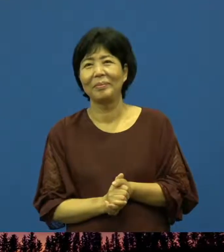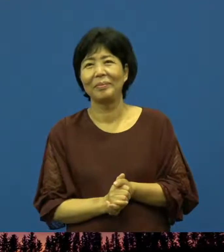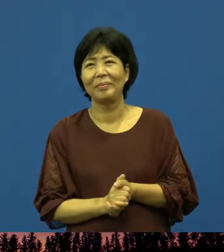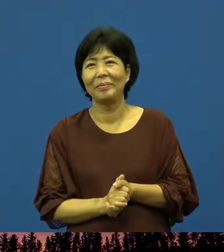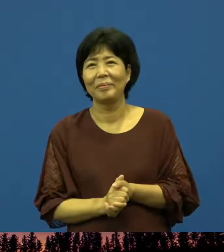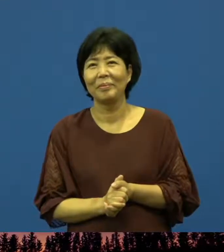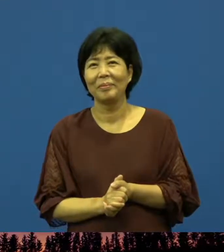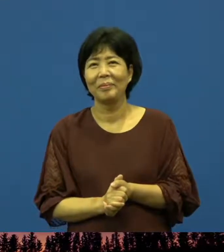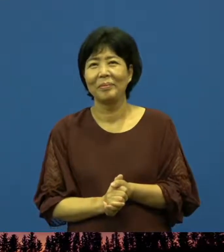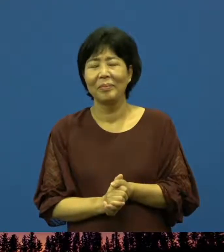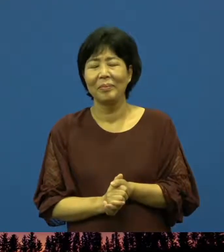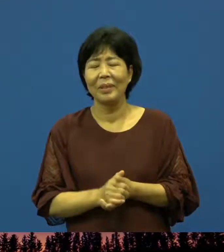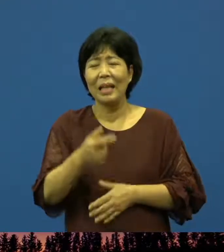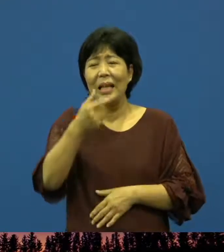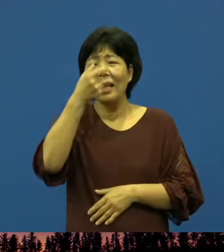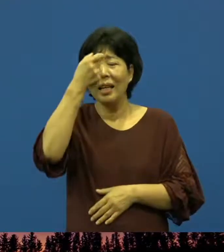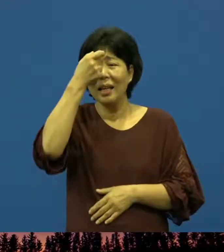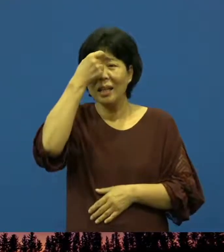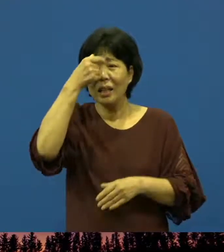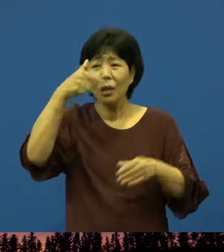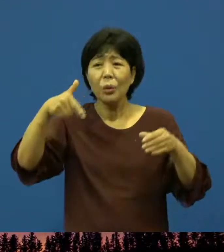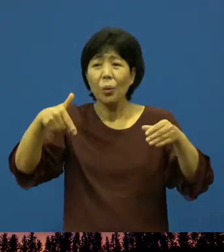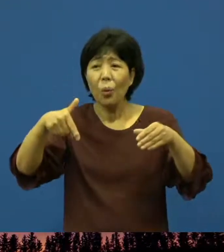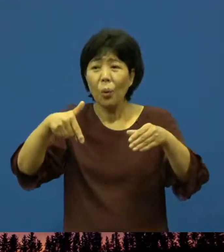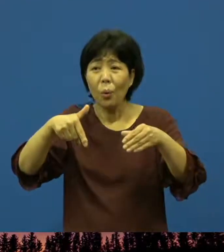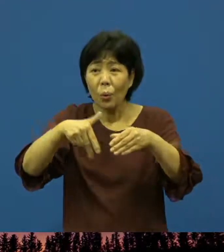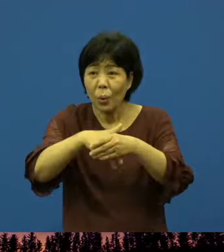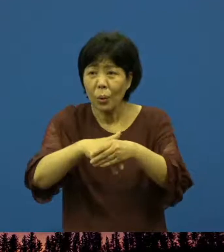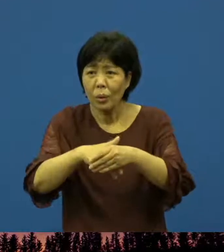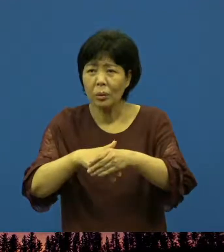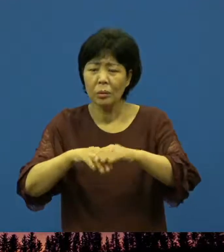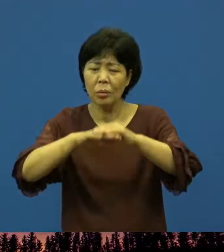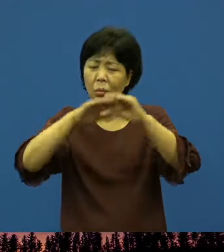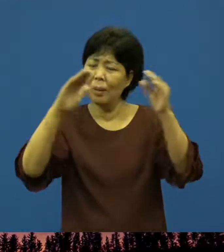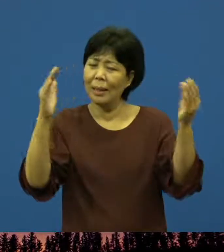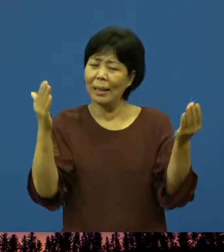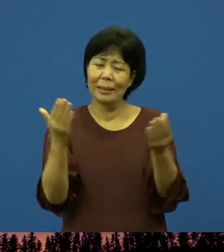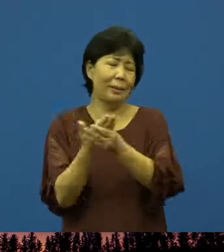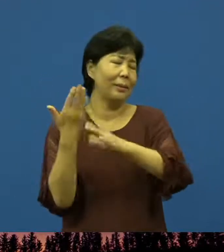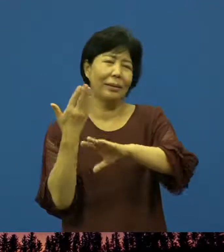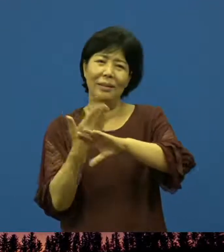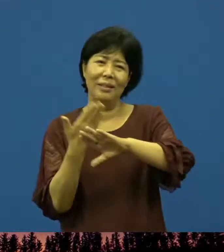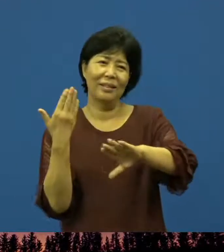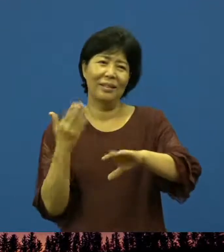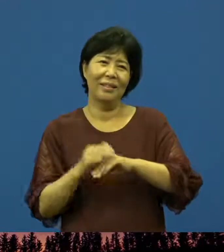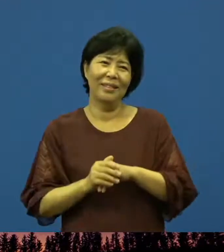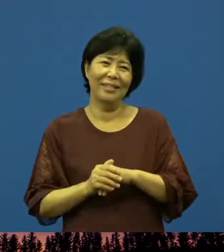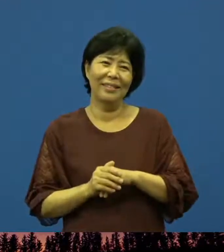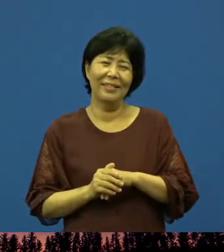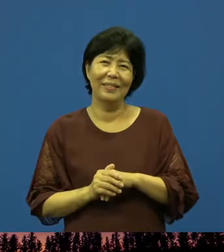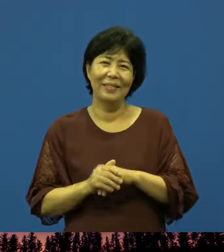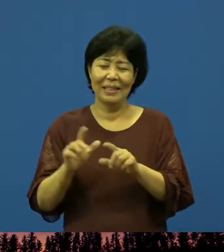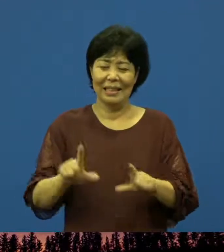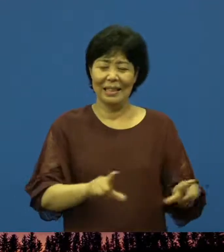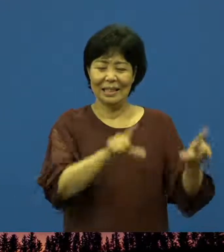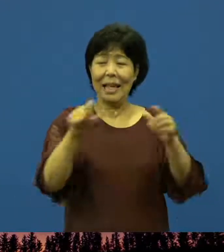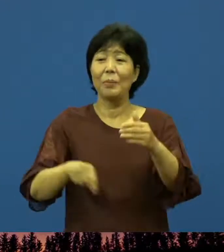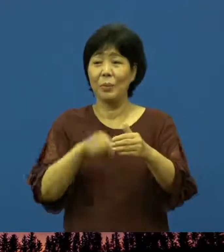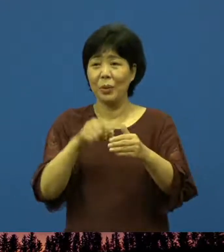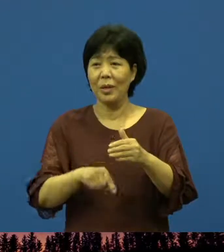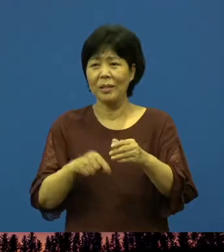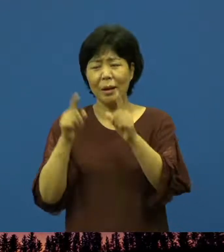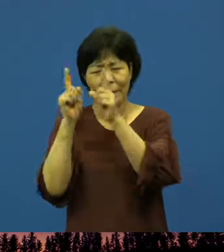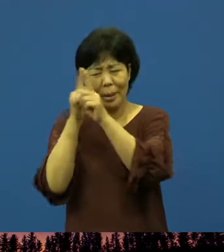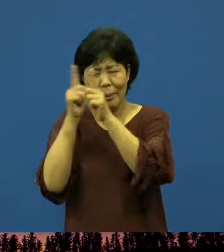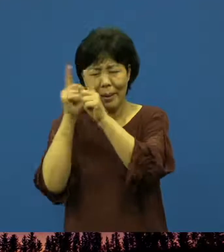근데 여러분, 기독교의 신앙은 전혀 달라요. 우리의 삶 속에서 매일 듣고